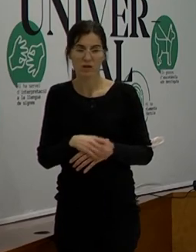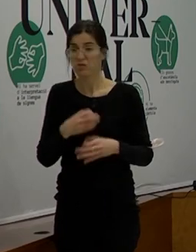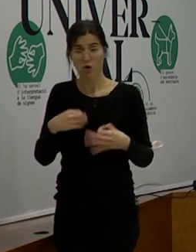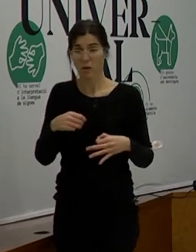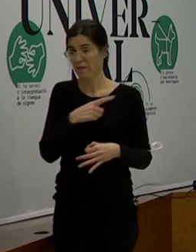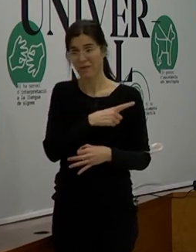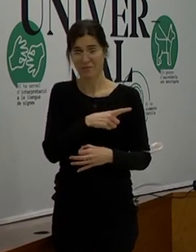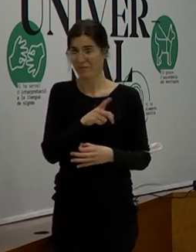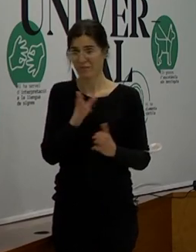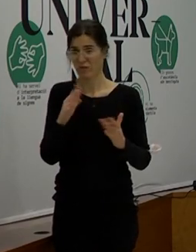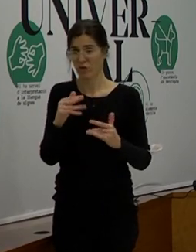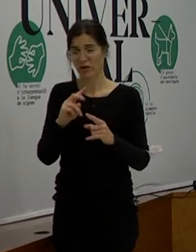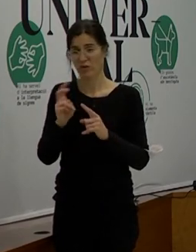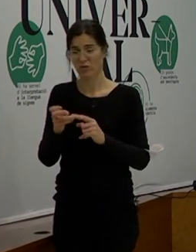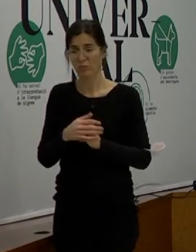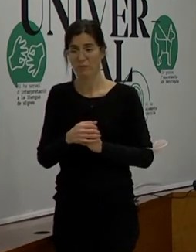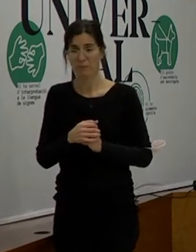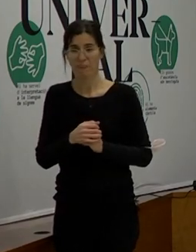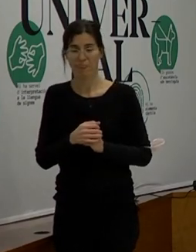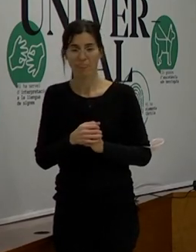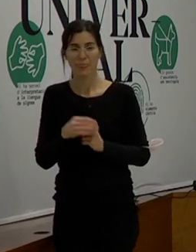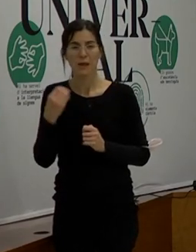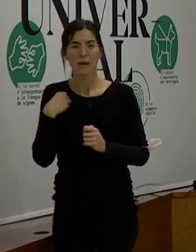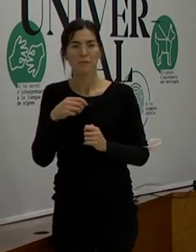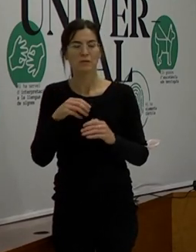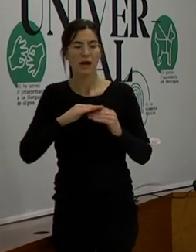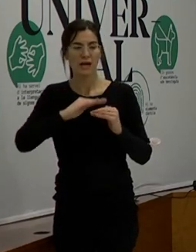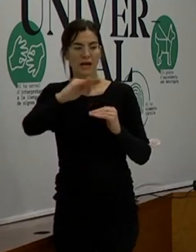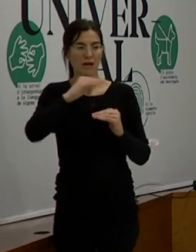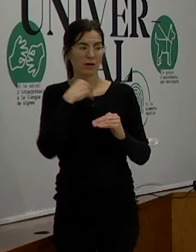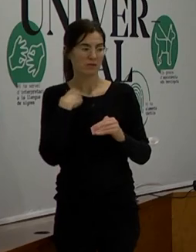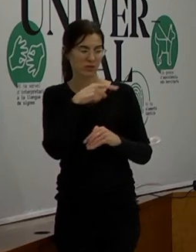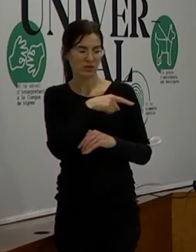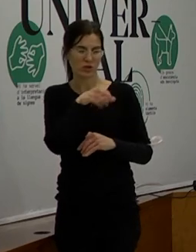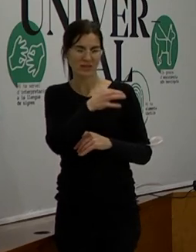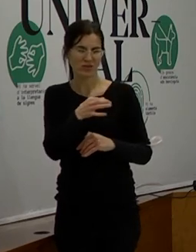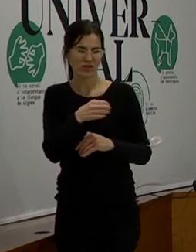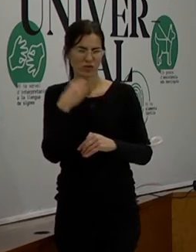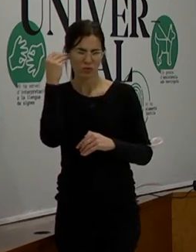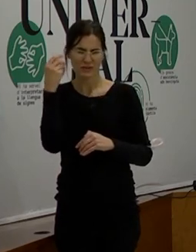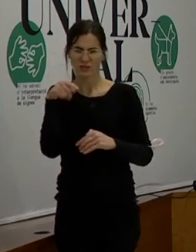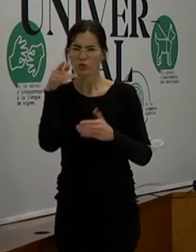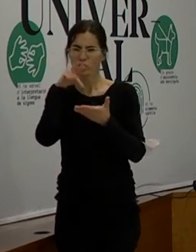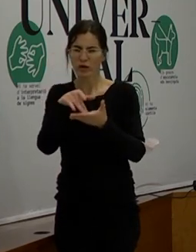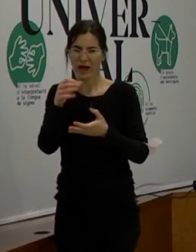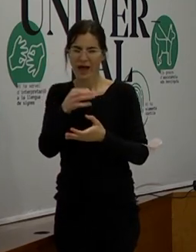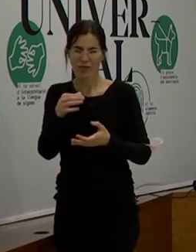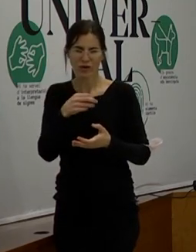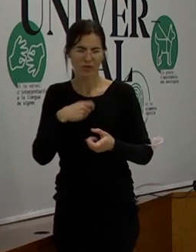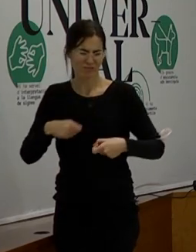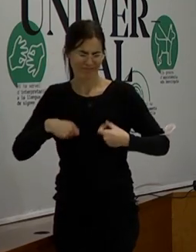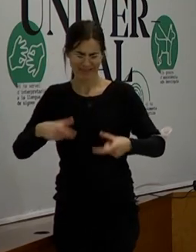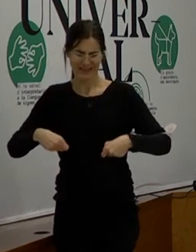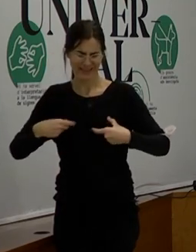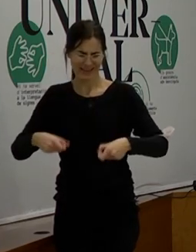¿vale? Bé, les rampes, esto es Andorra, o sea, tu te crees cuando vayas a Andorra se han gastado un